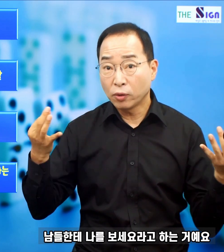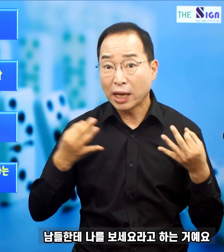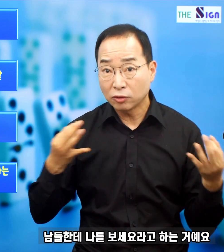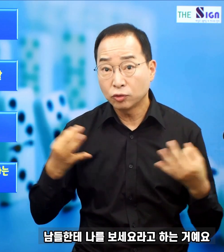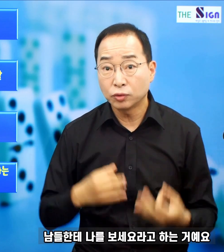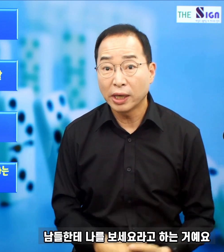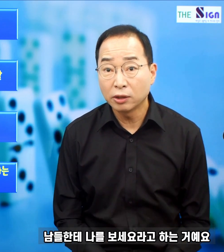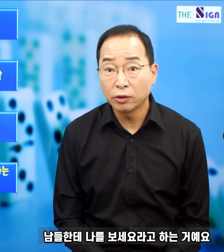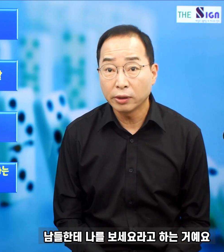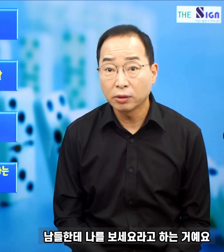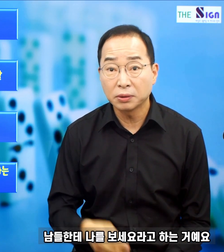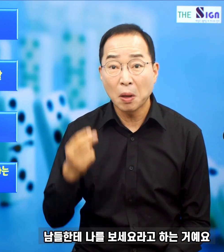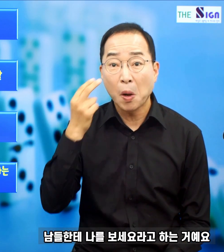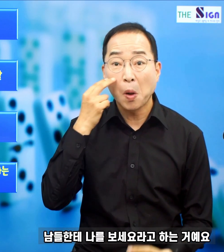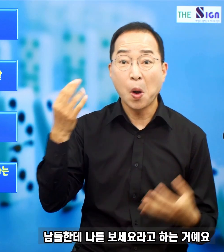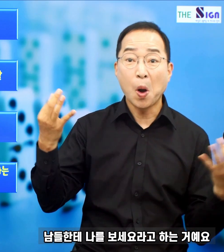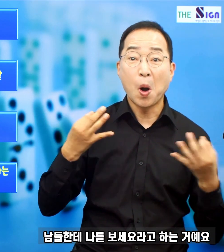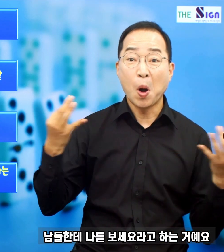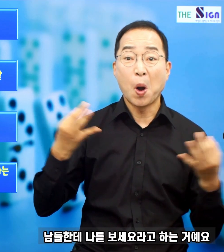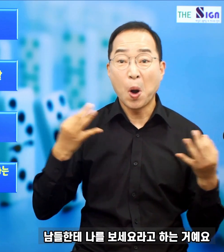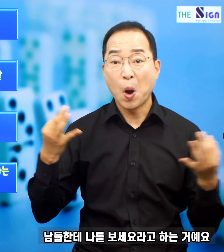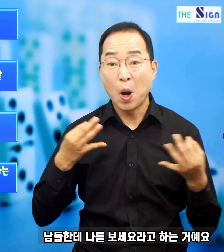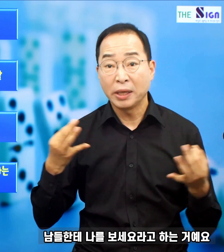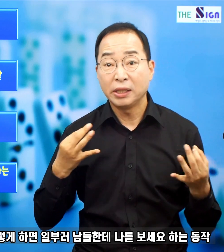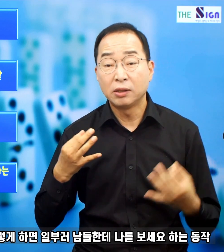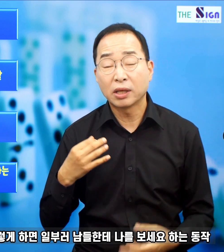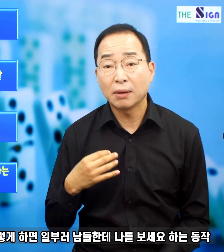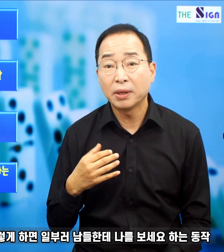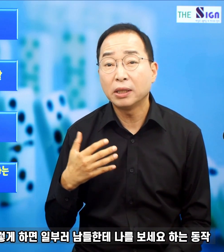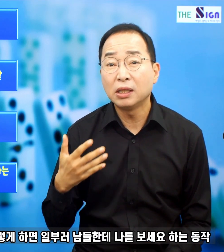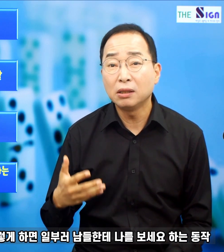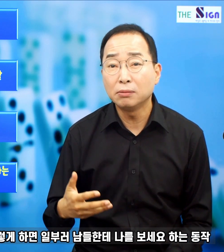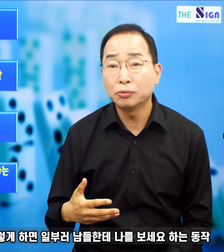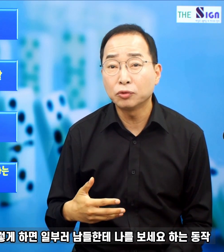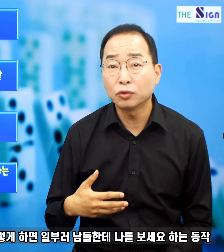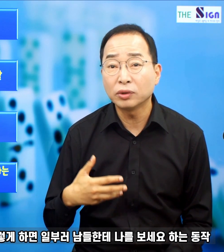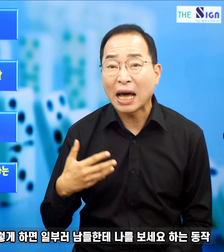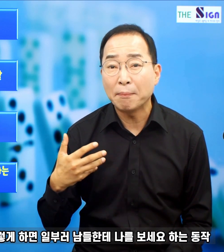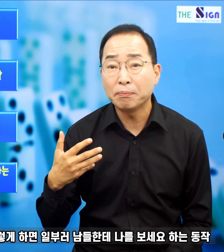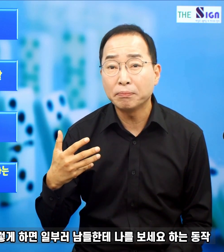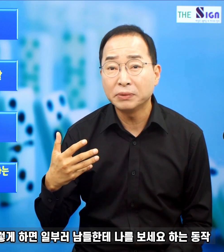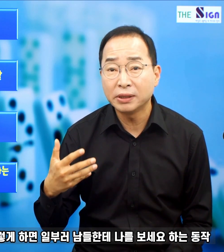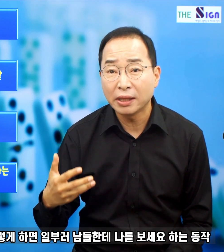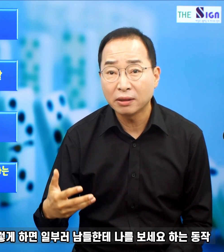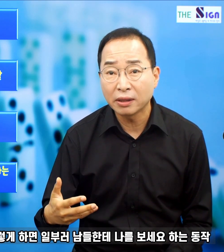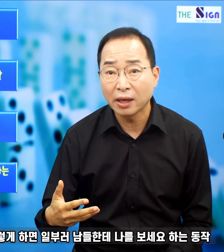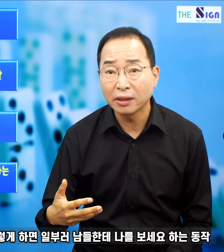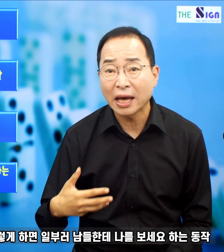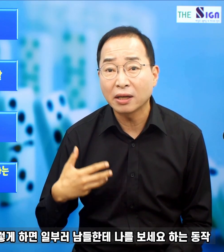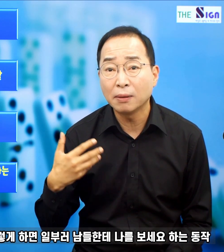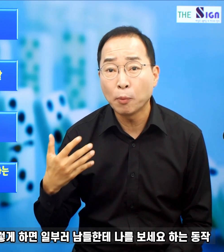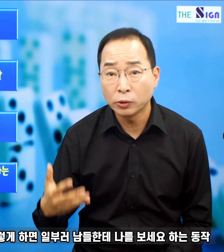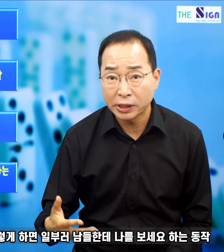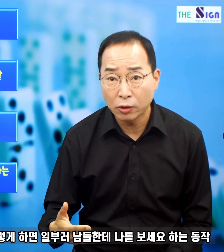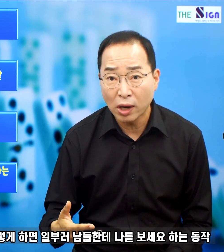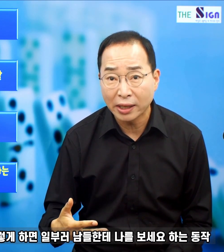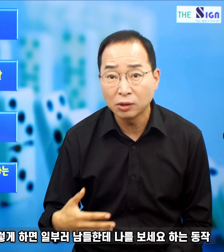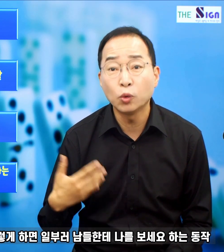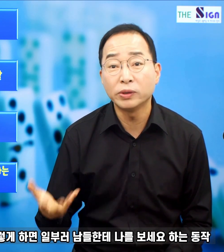보세요라는 구 하는 거예요. 그래서 이렇게 하면 일부러 남들한테 나를 보세요 하는 동작.